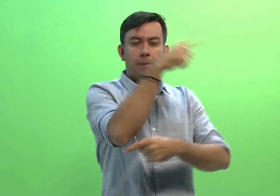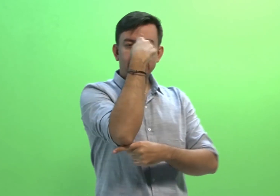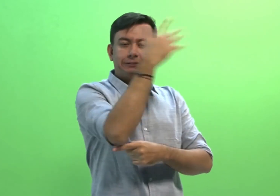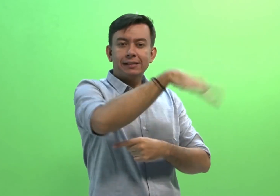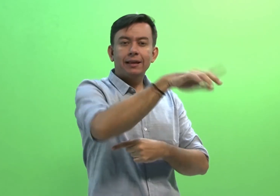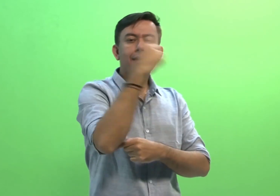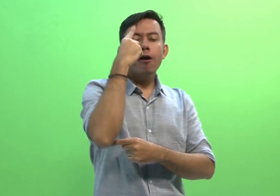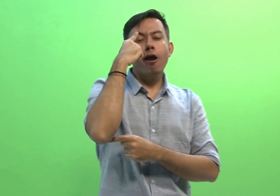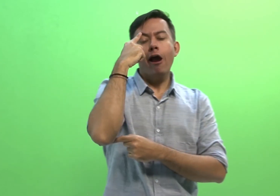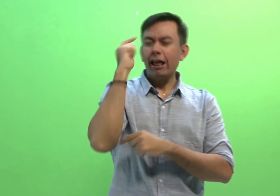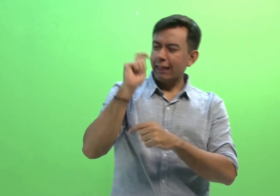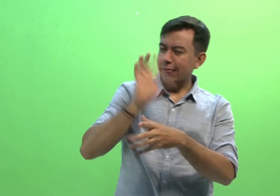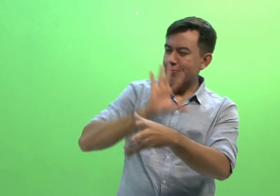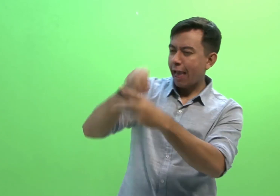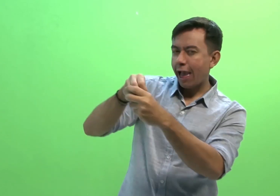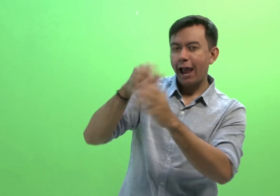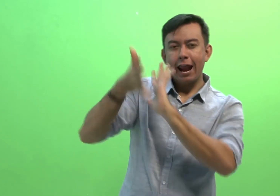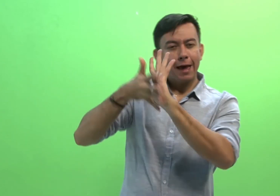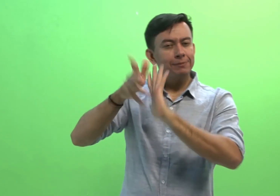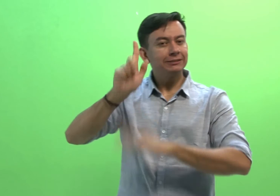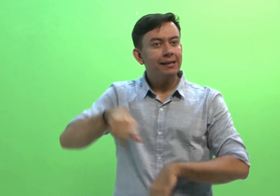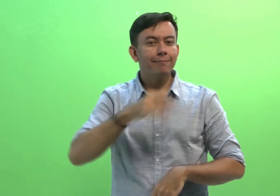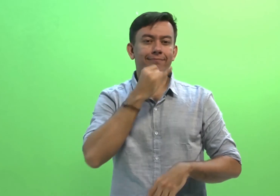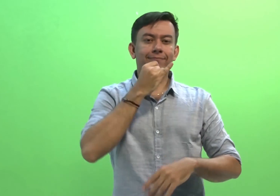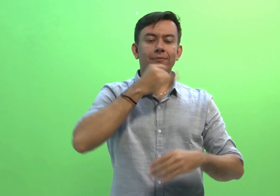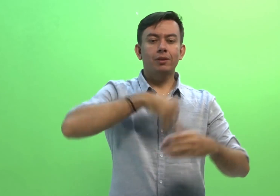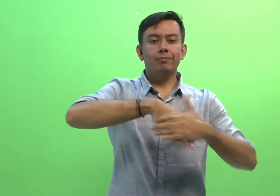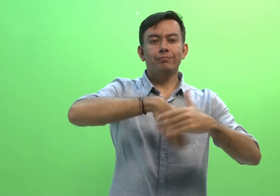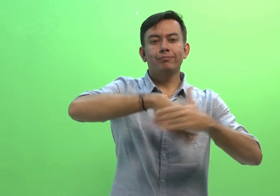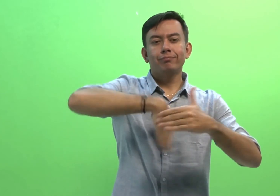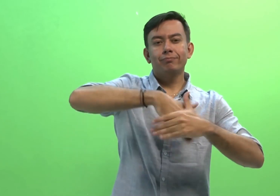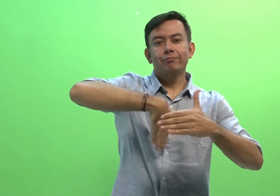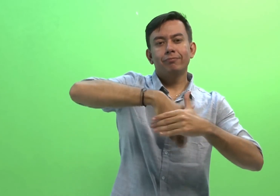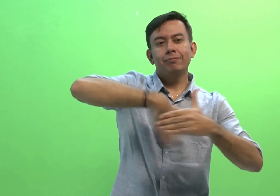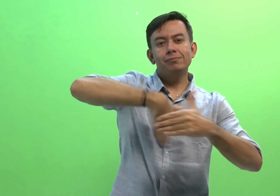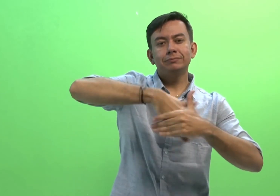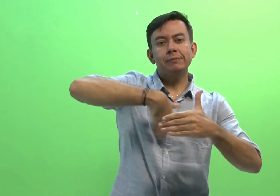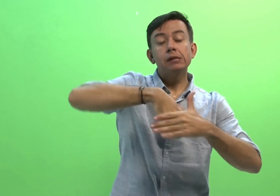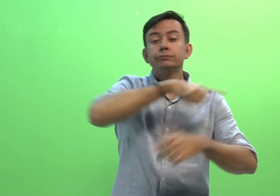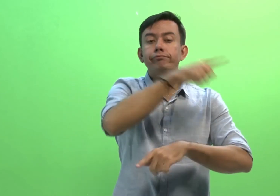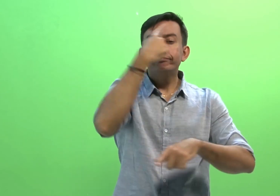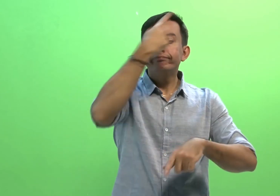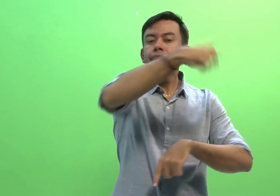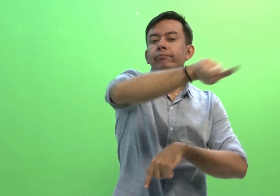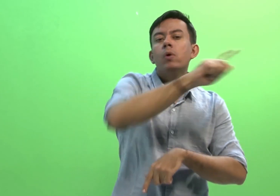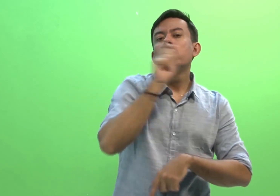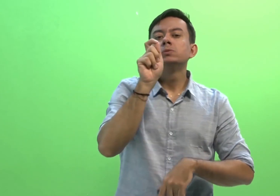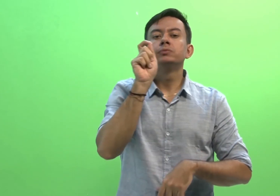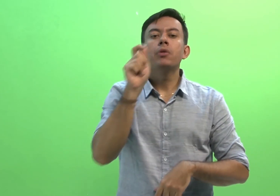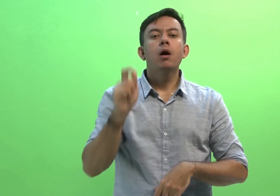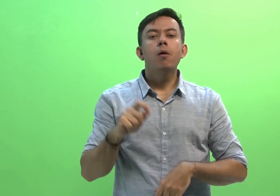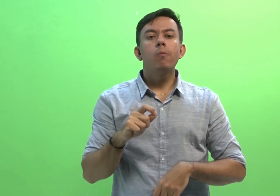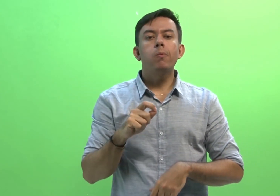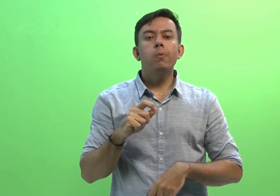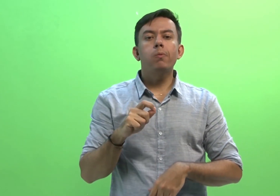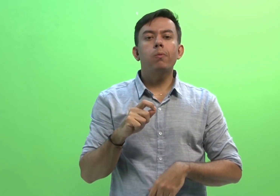próprios. Então, acredito que dentro da língua de sinais pode usar esse sinal. Então, acredita-se que é um sinal para ato